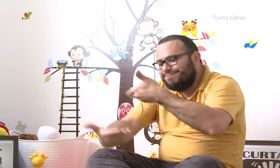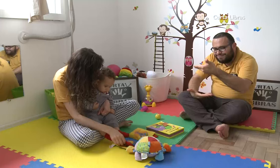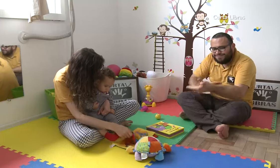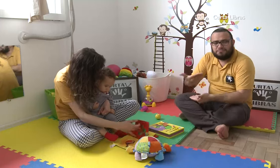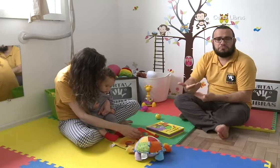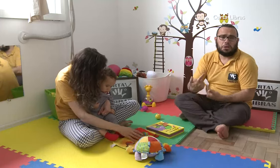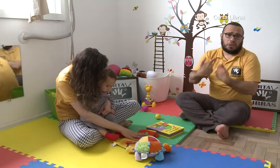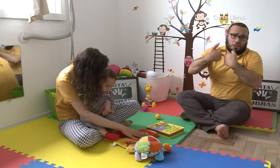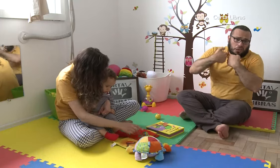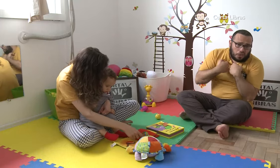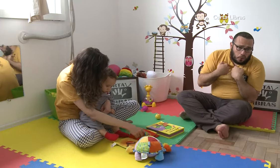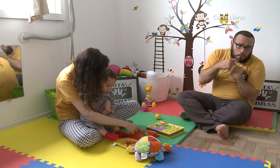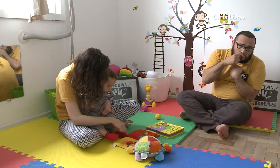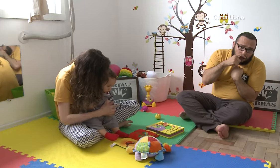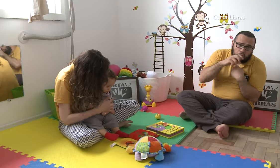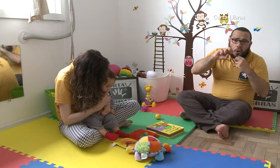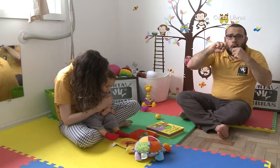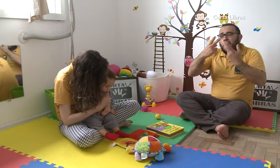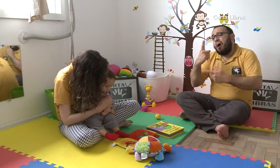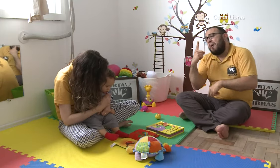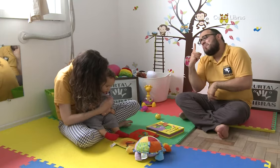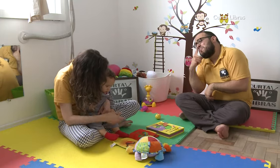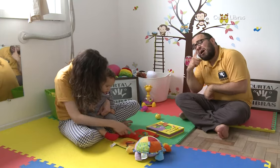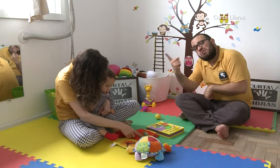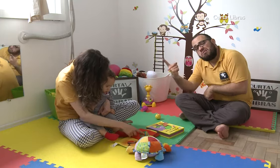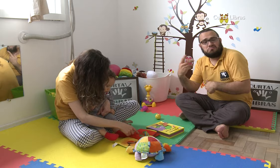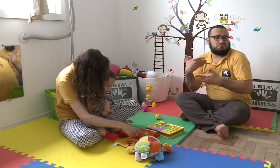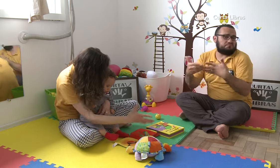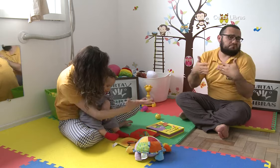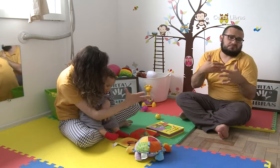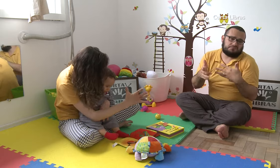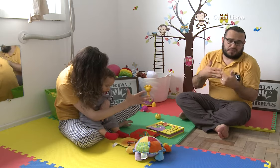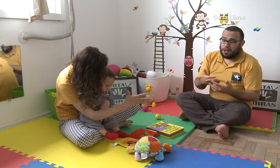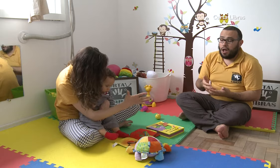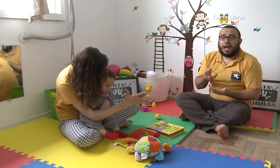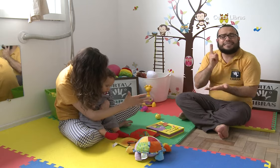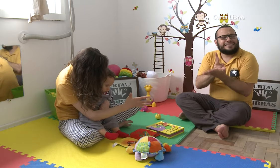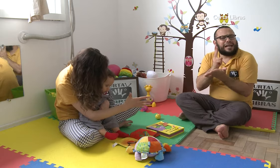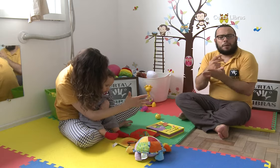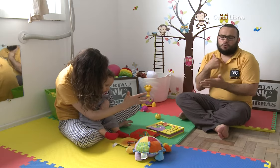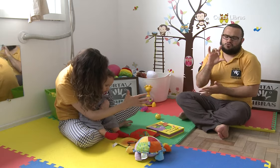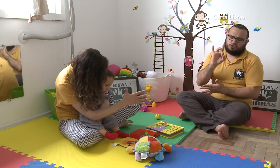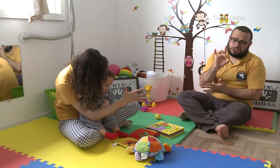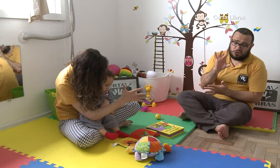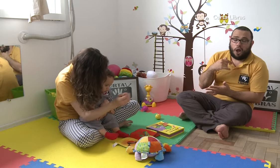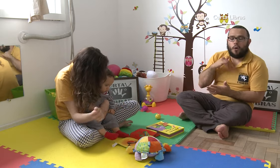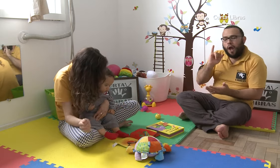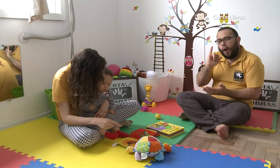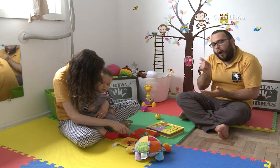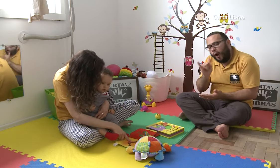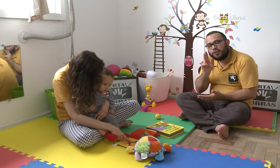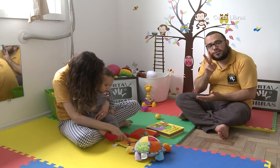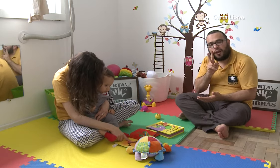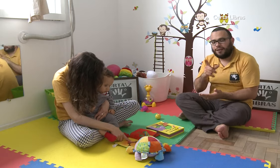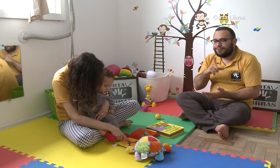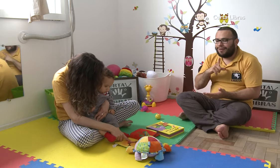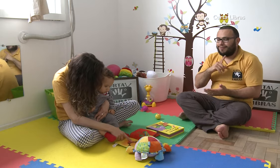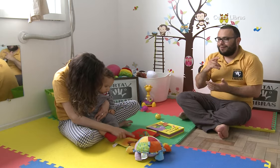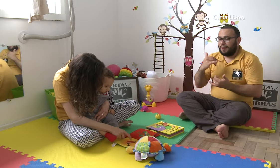Então, o eu, né? O pai, ou a mãe, se estamos sozinhos com ela, gente conta historinhas, brincamos bastante